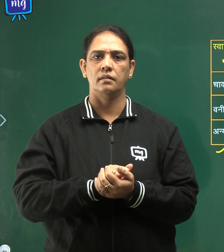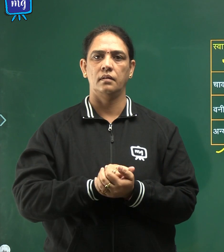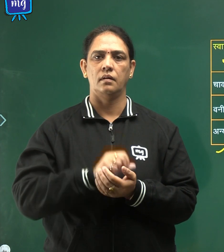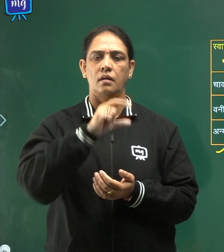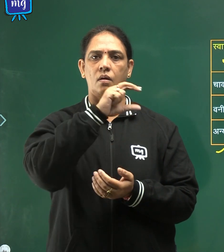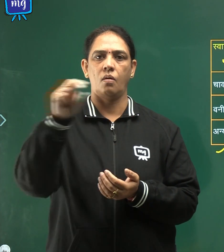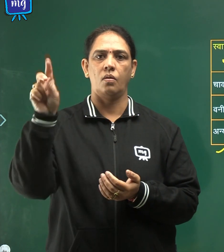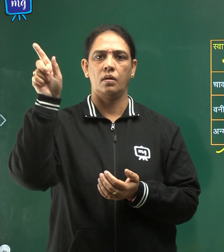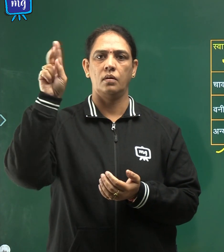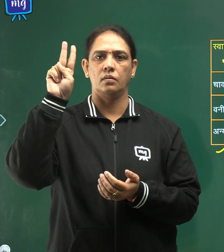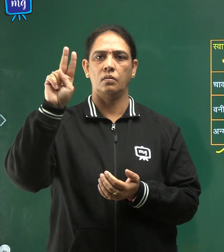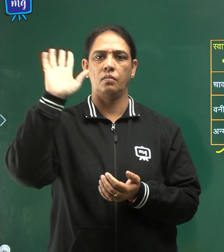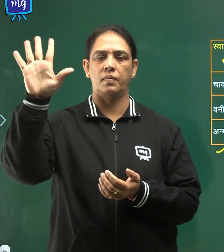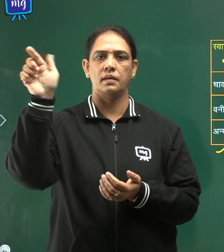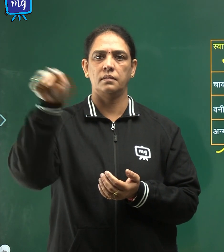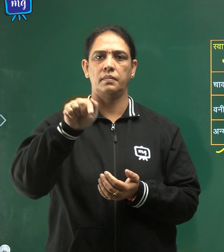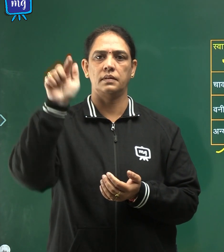और 25%।